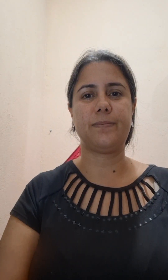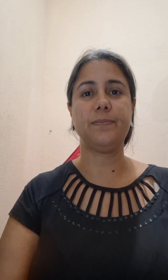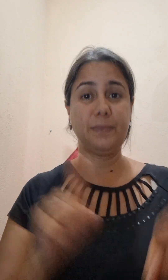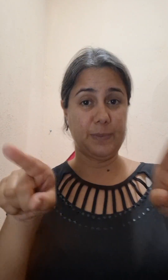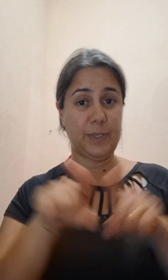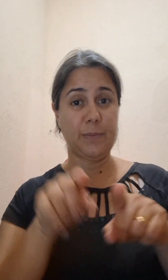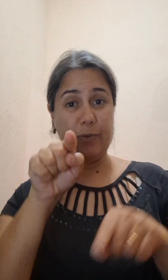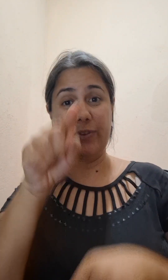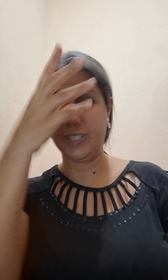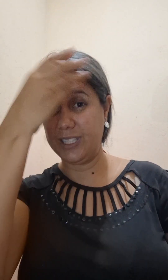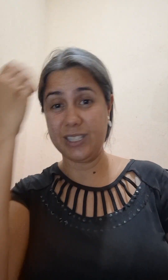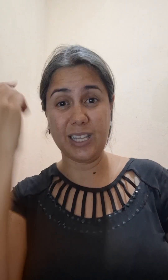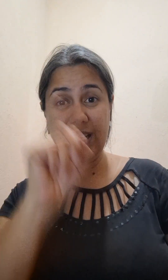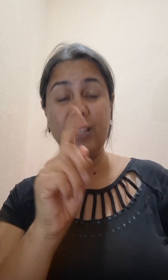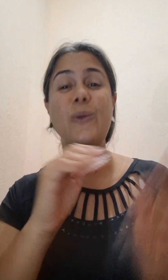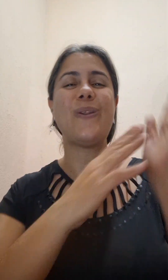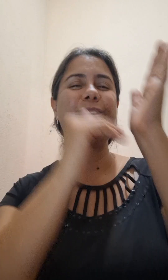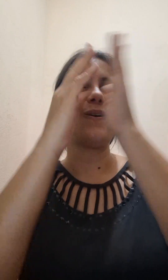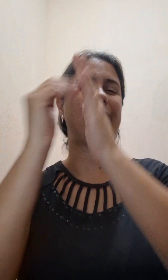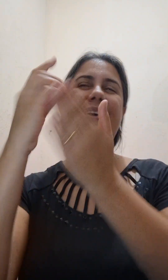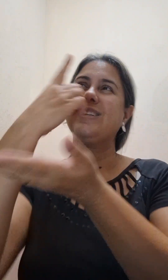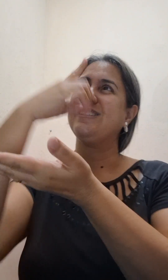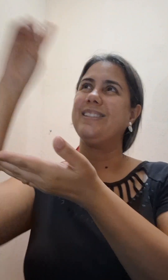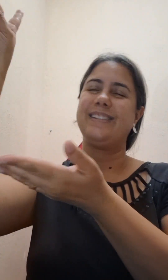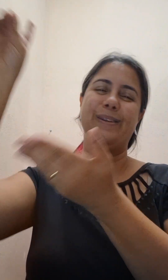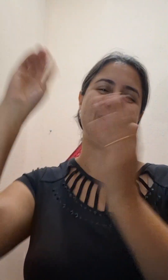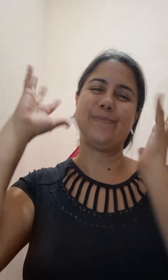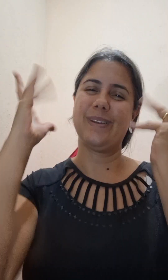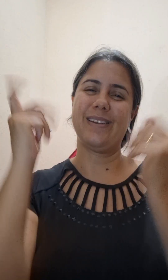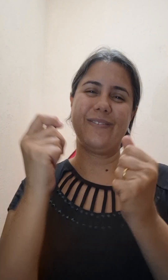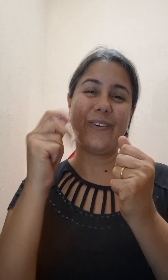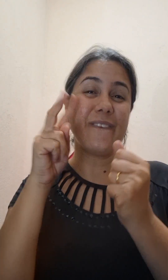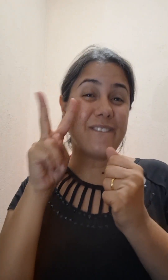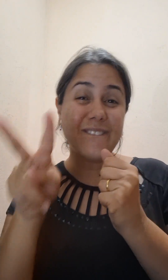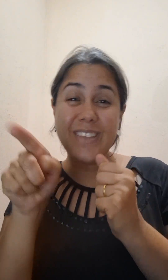esse Deus maravilhoso. Veja, salmos tem um monte de louvores.